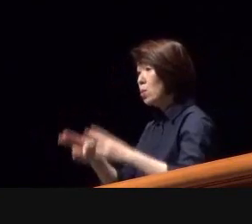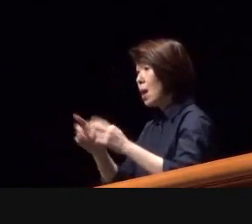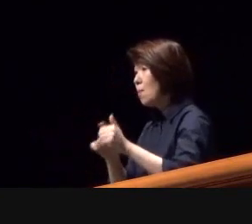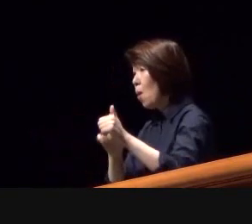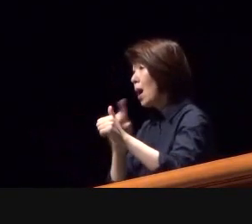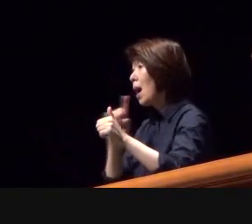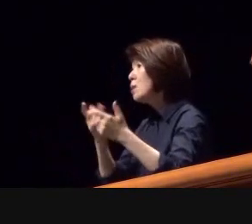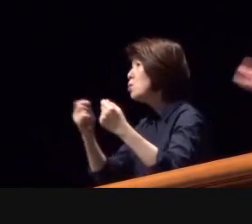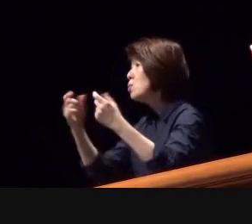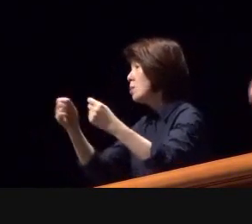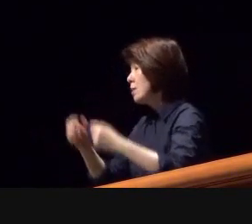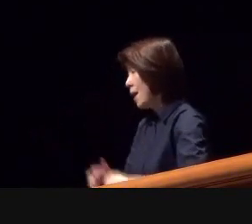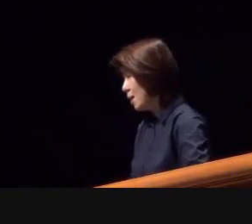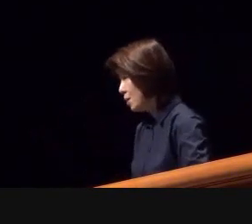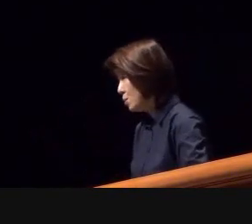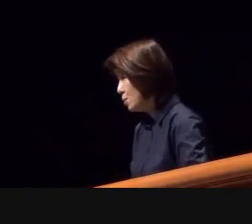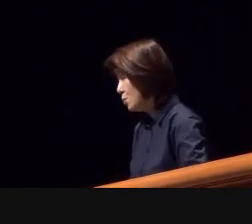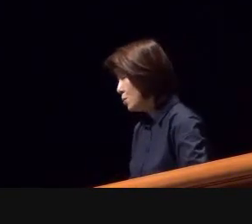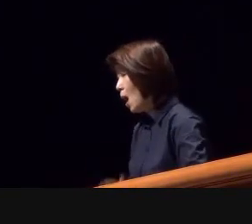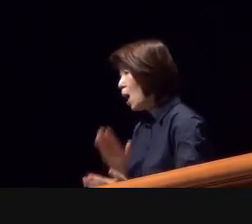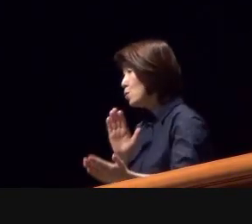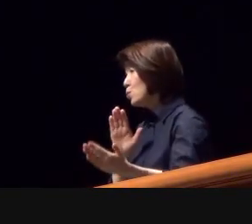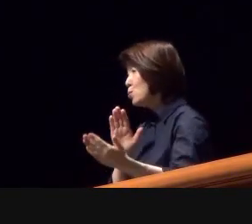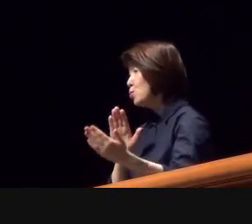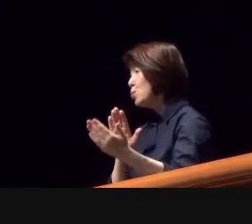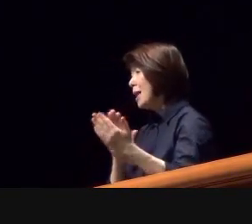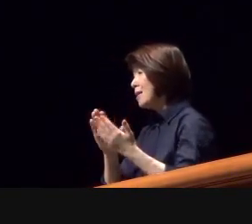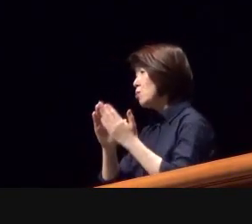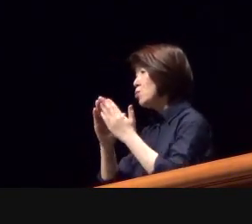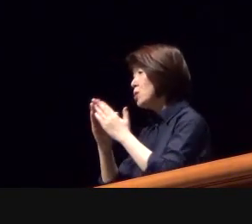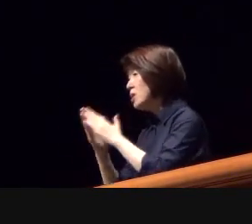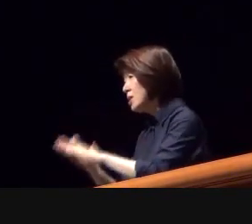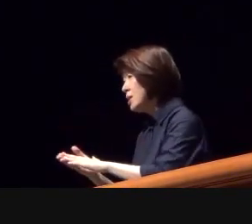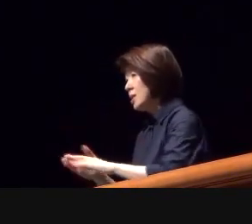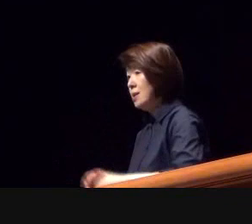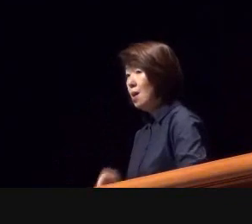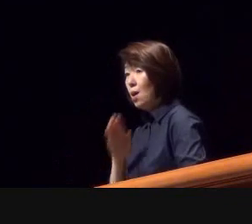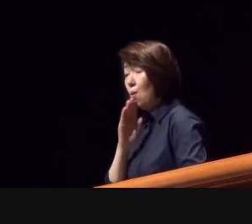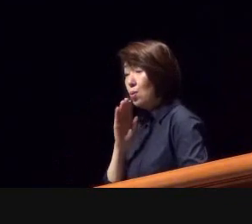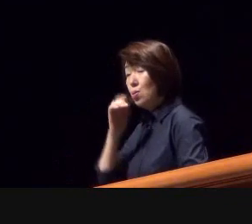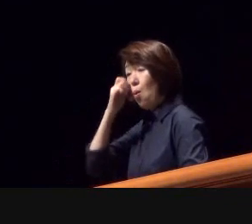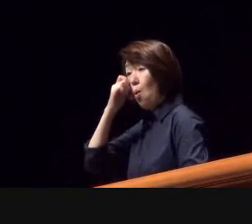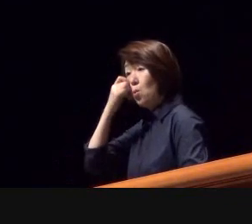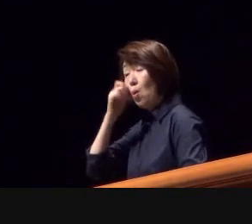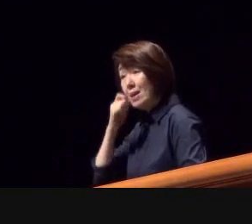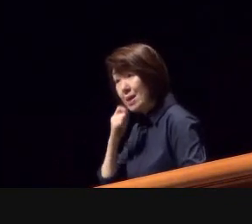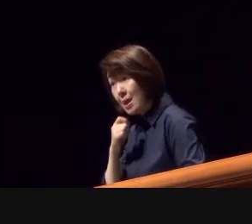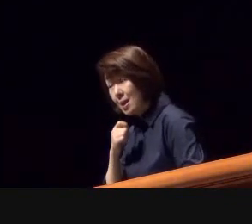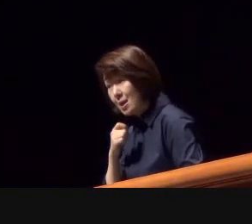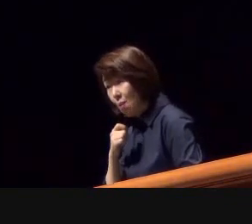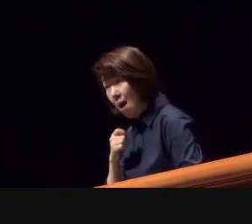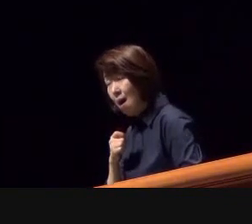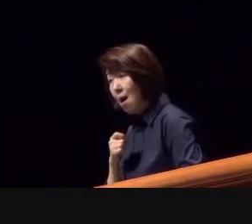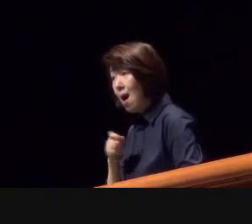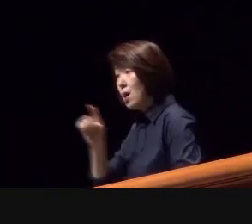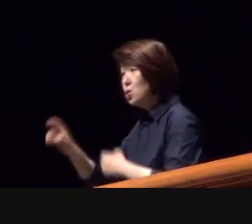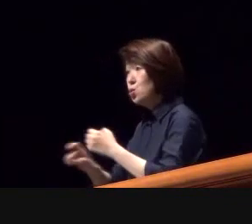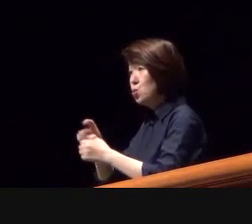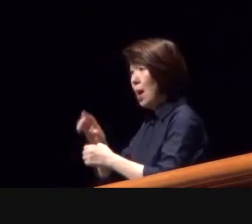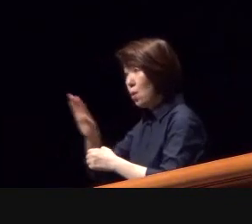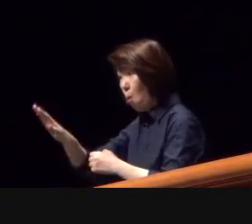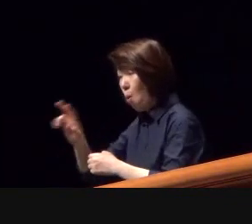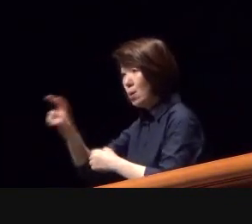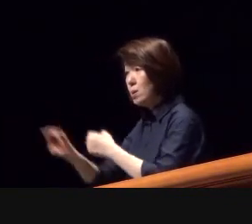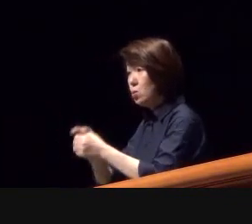くる万発性の死ということを言ってます。被害は、本当の悲劇は10年20